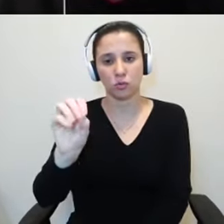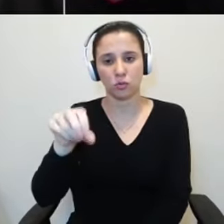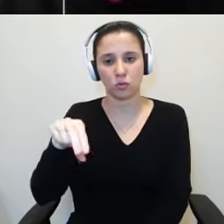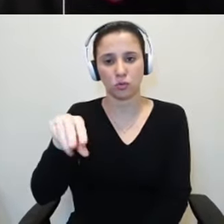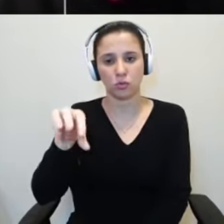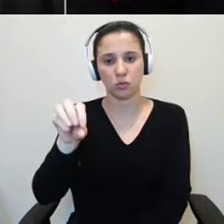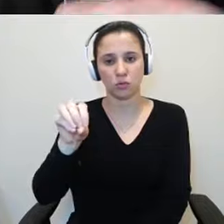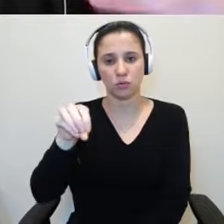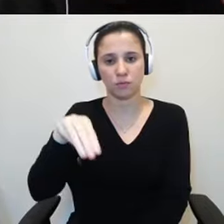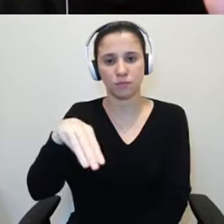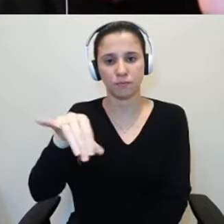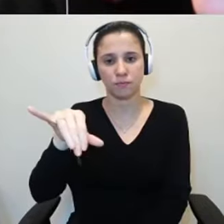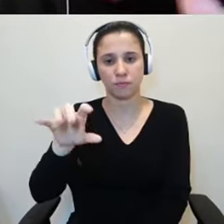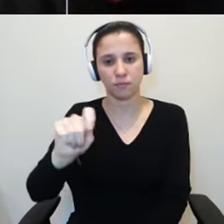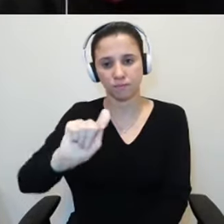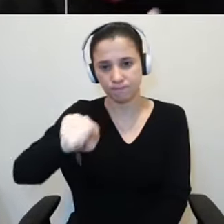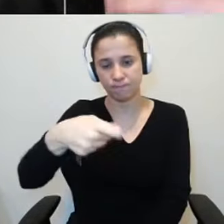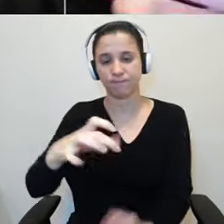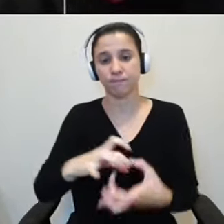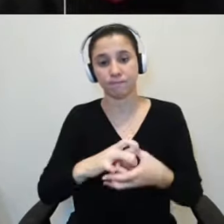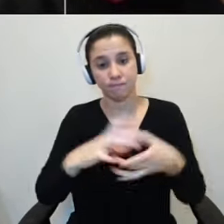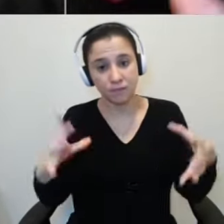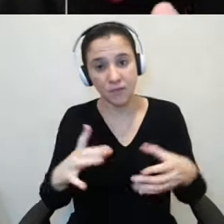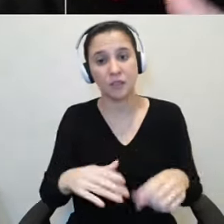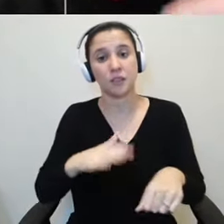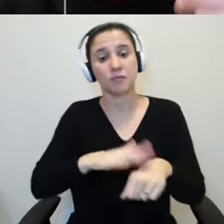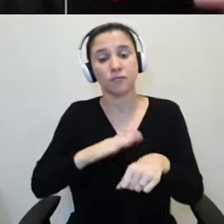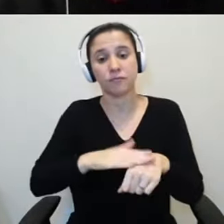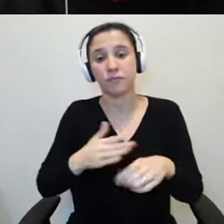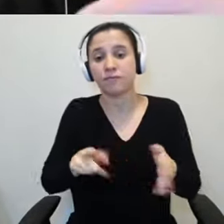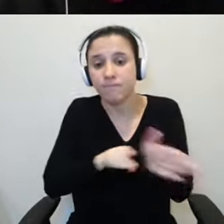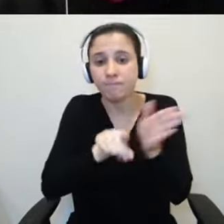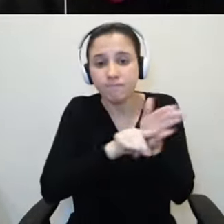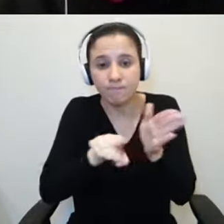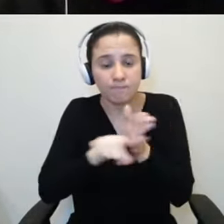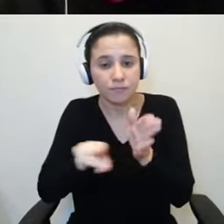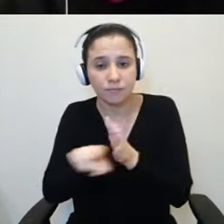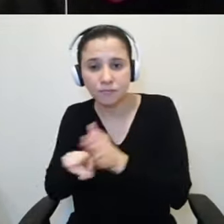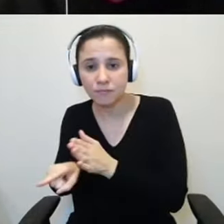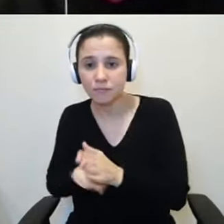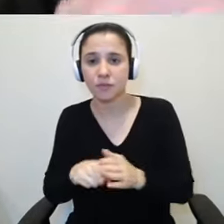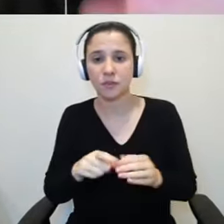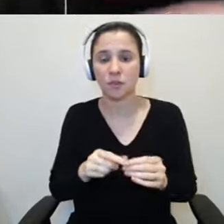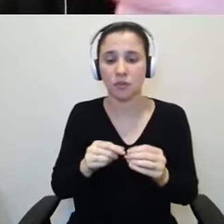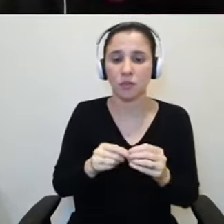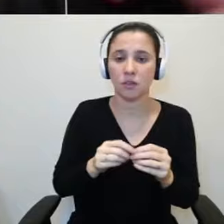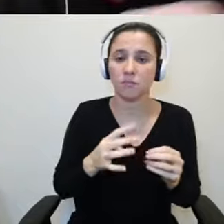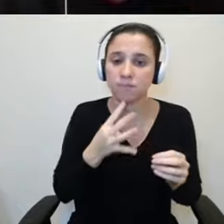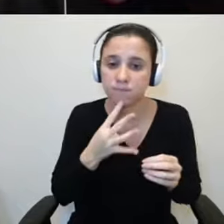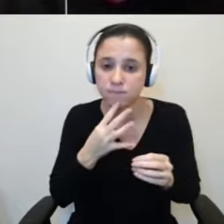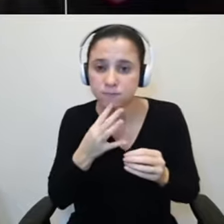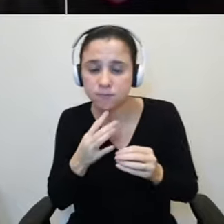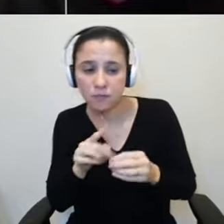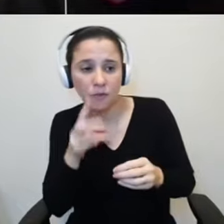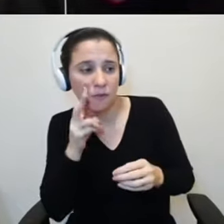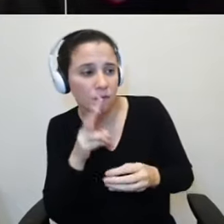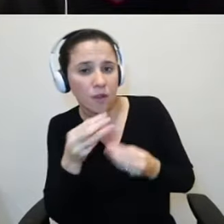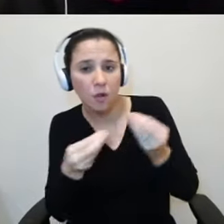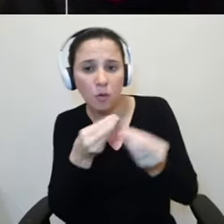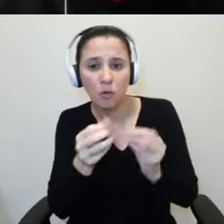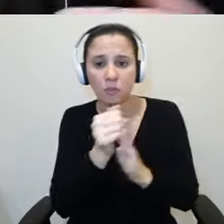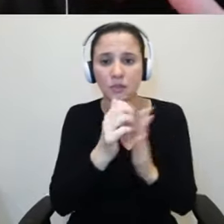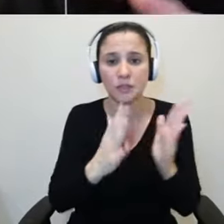as tarefas e realmente, vamos dizer assim, essas avaliações, que muito provavelmente vão ser enviadas para vocês